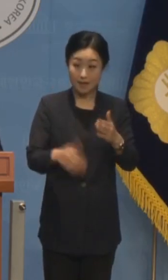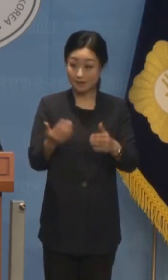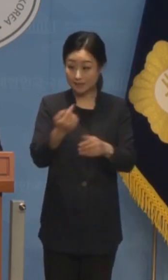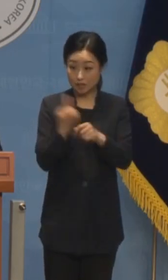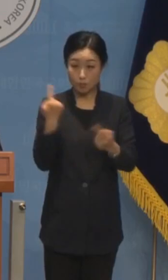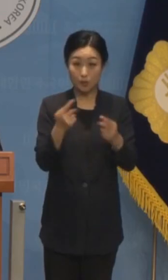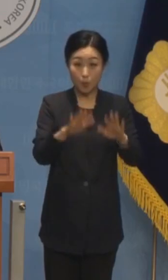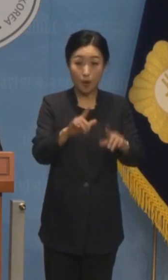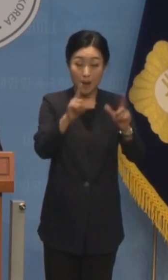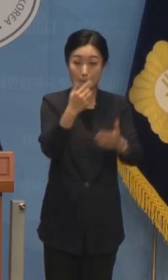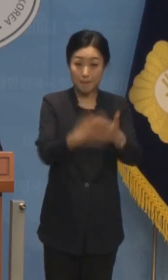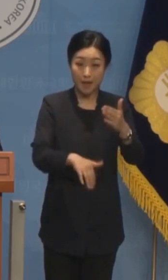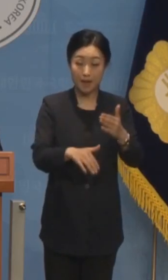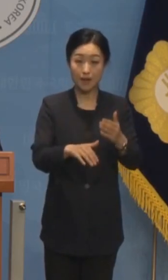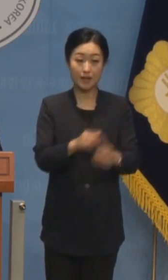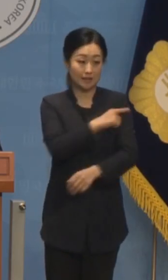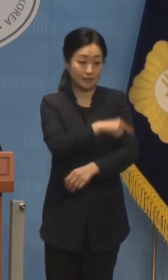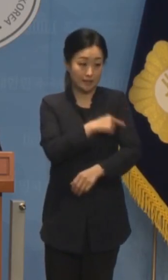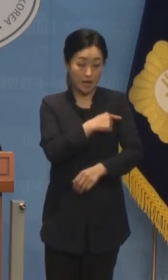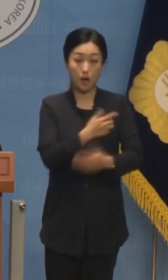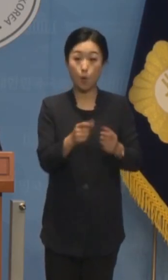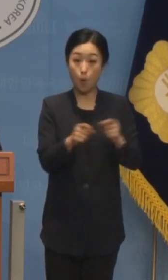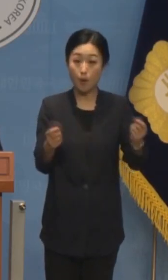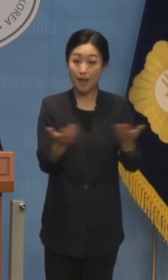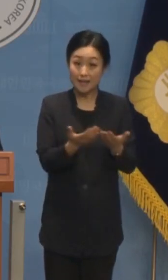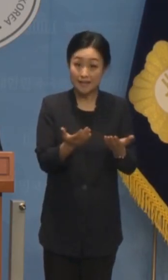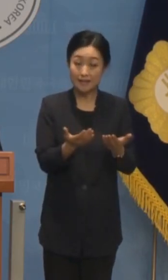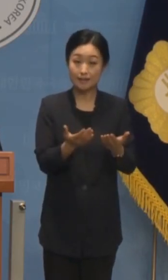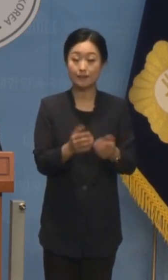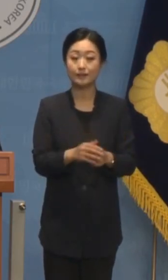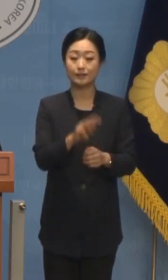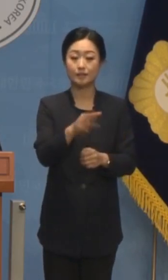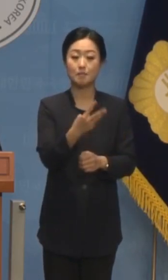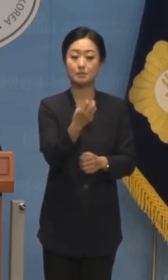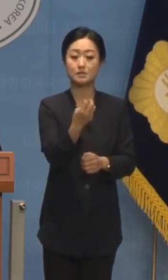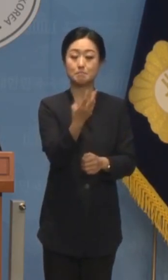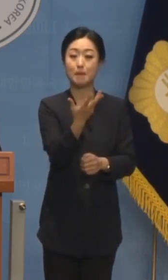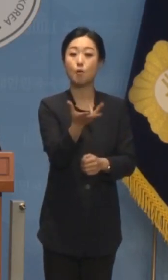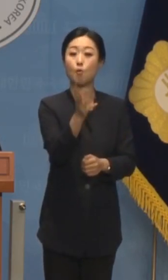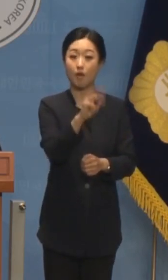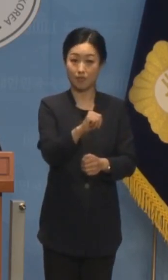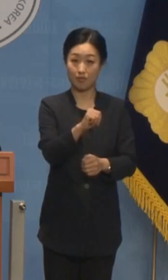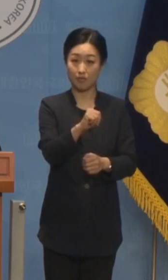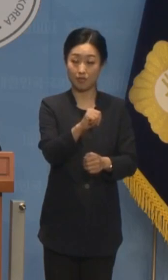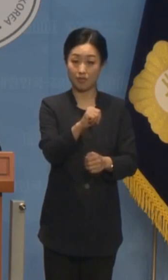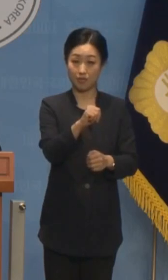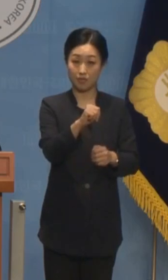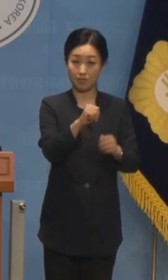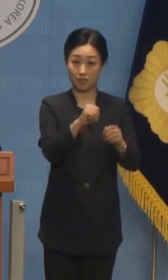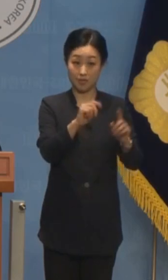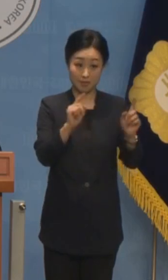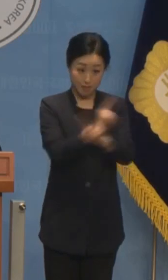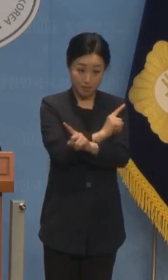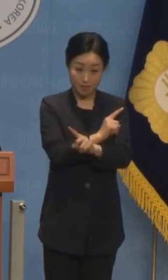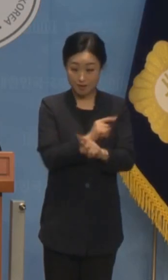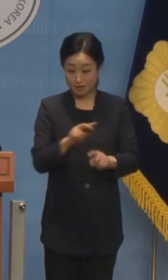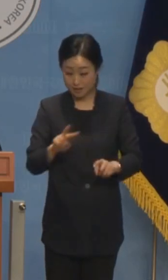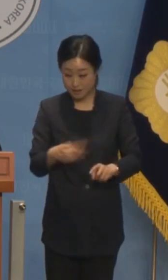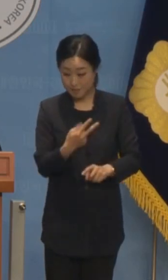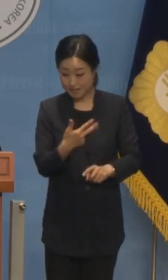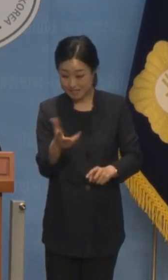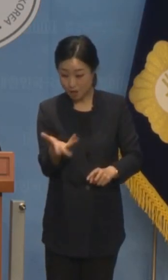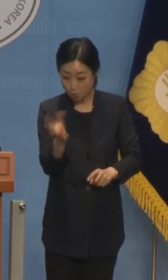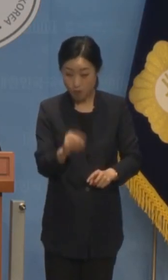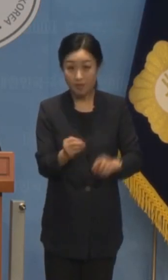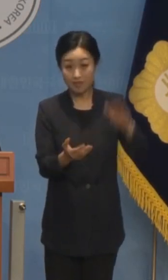부관 상 단기복무 장여 수당은 338억 원에서 207억 원으로 삭감되어